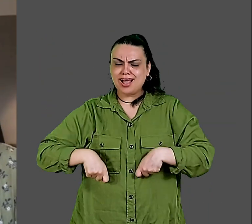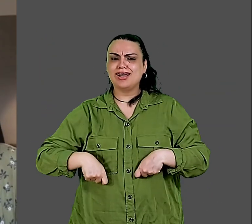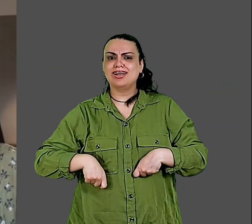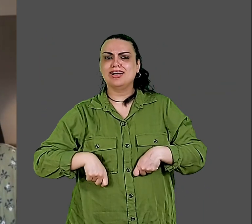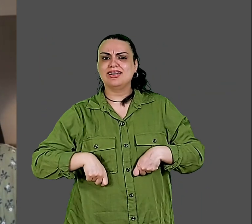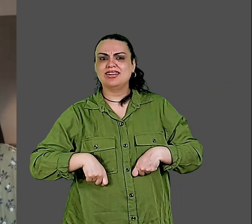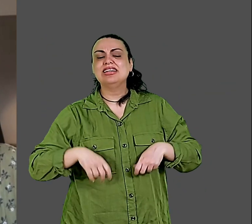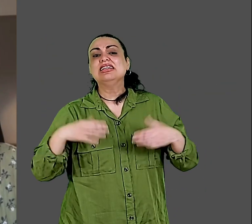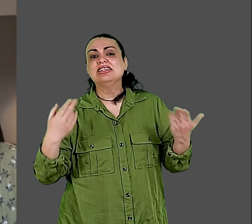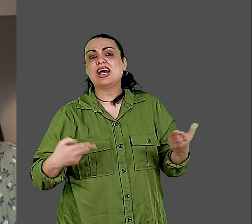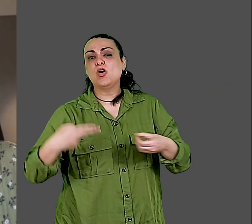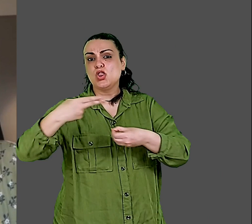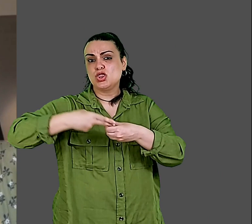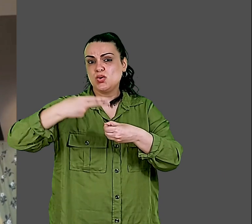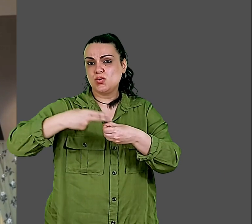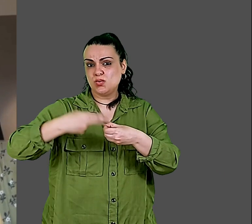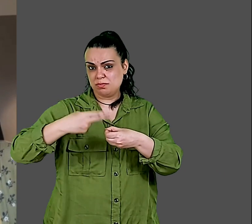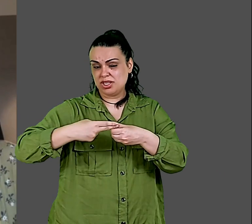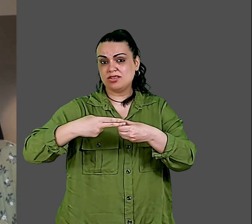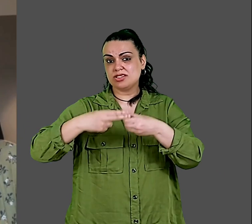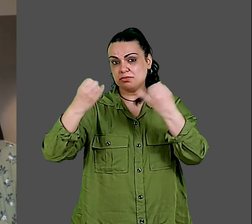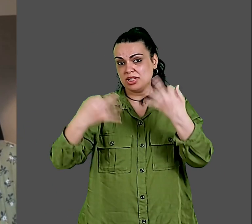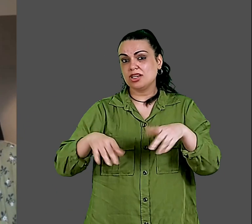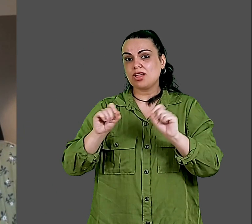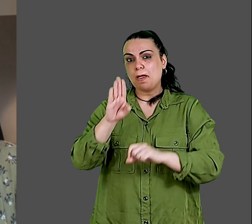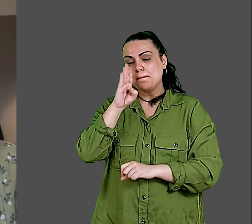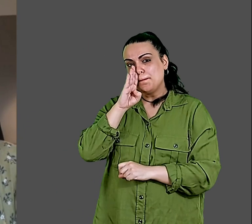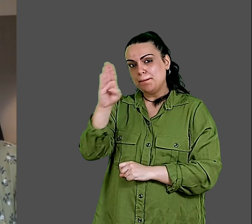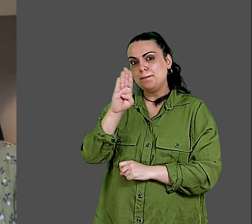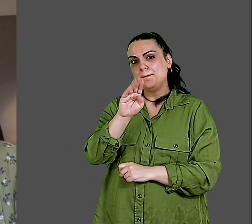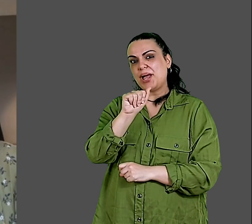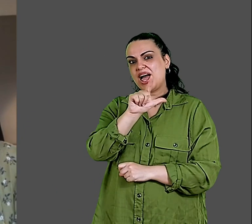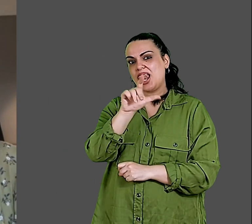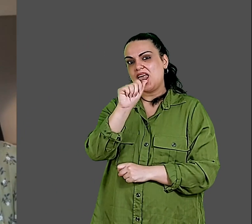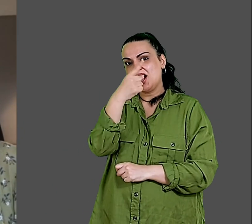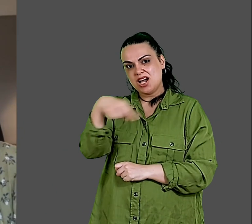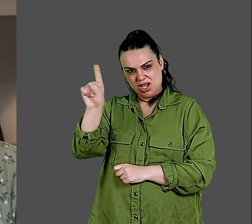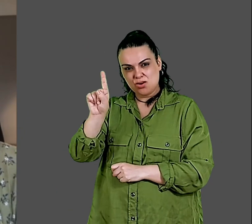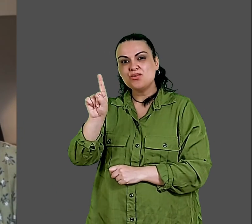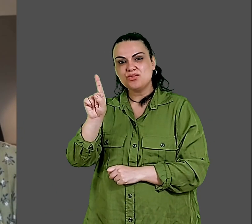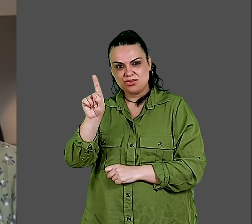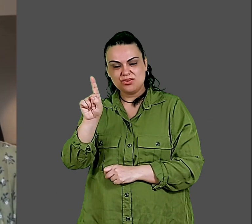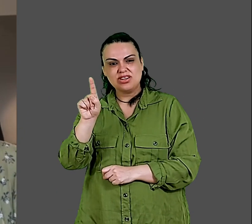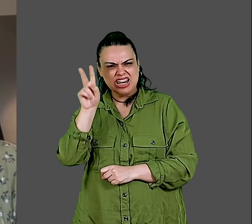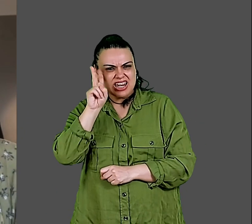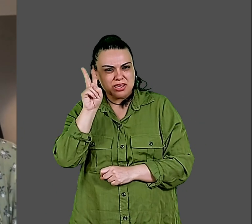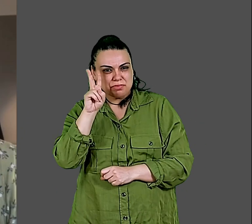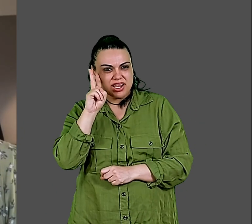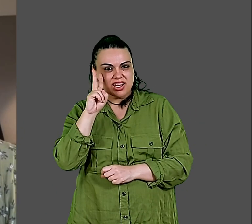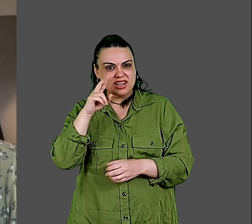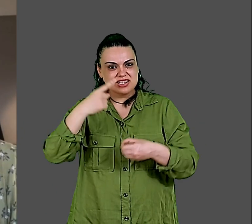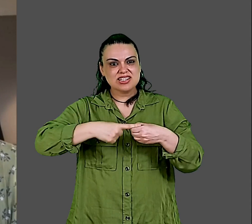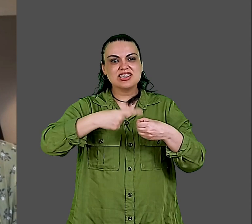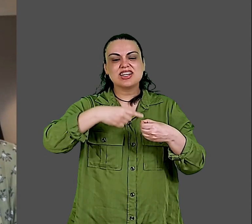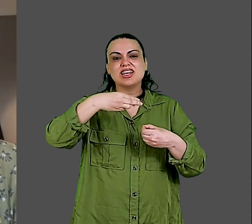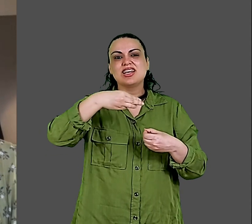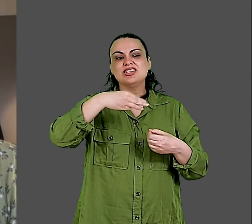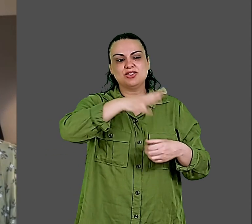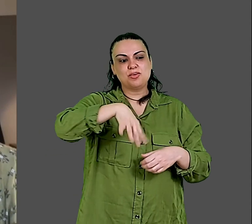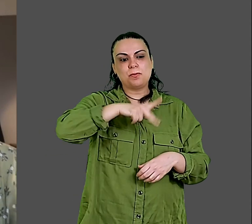número 19. Balaão diante de Balaque, rei dos Moabitas. Lembra disso? Um profeta ele